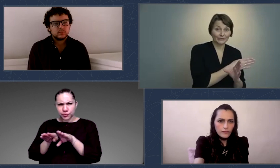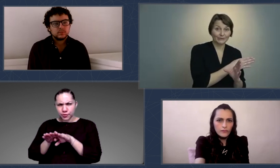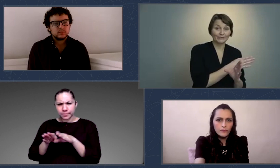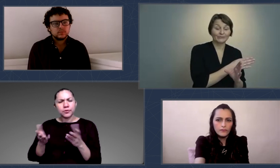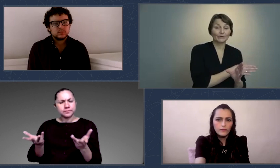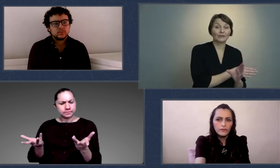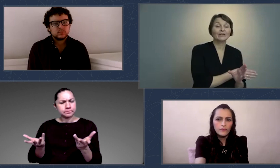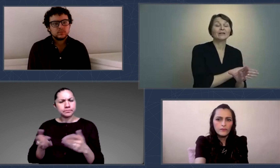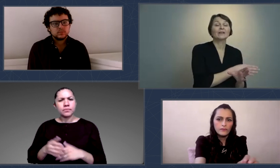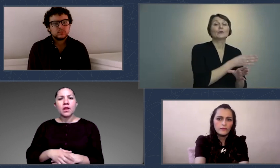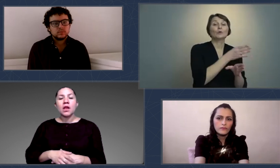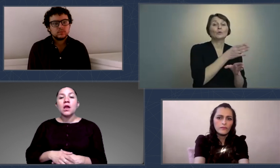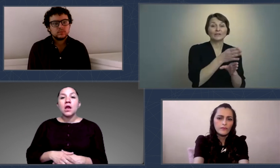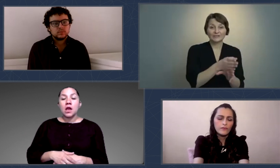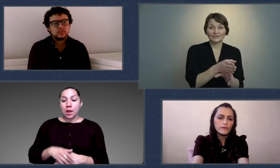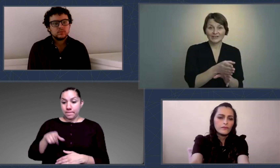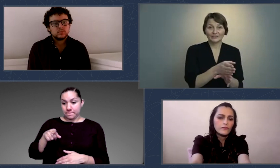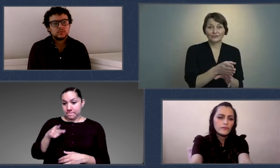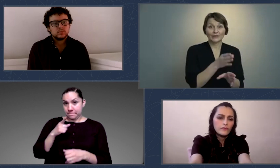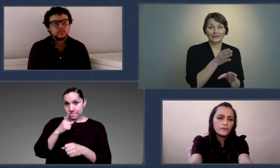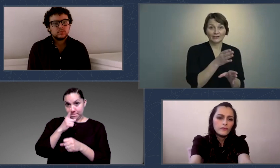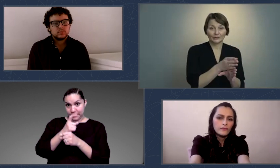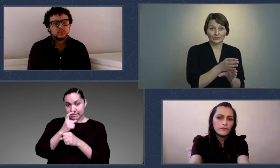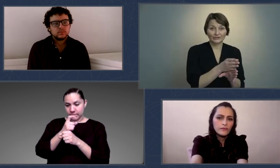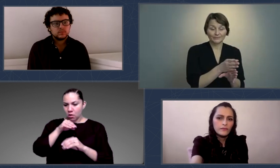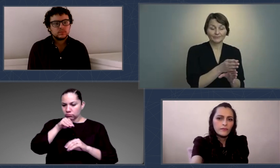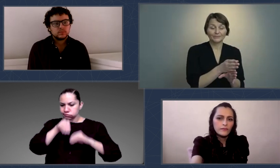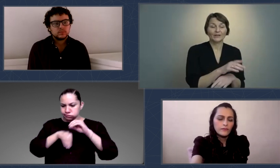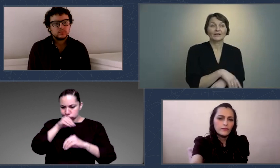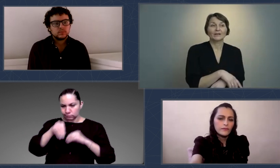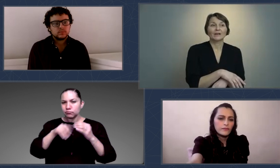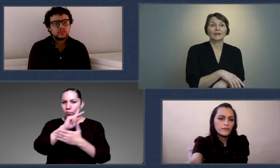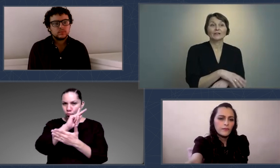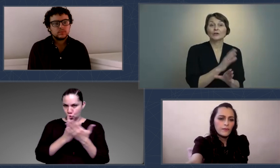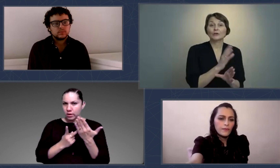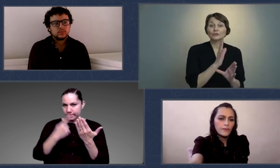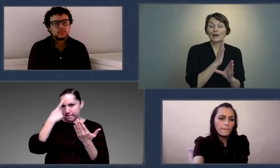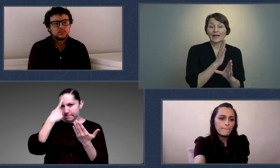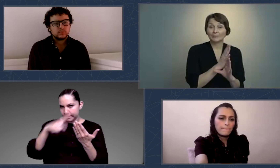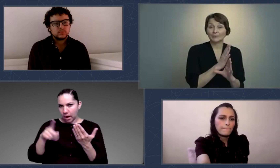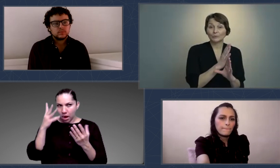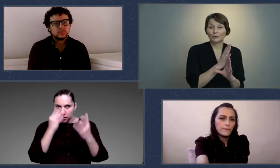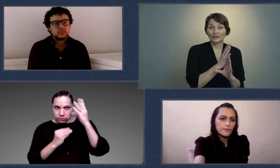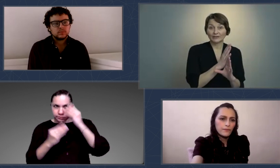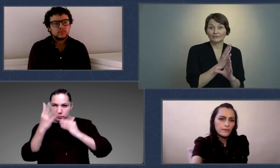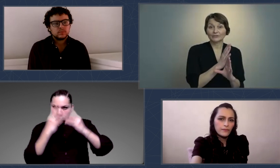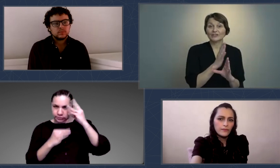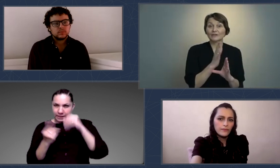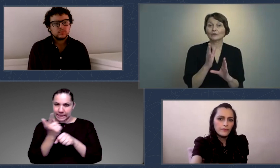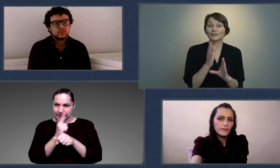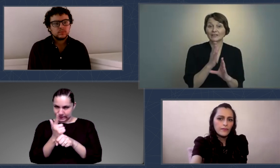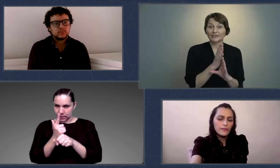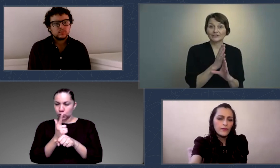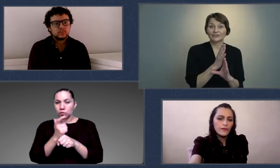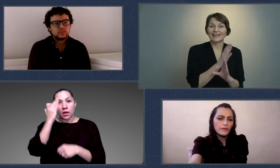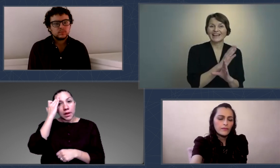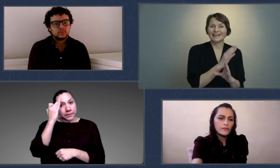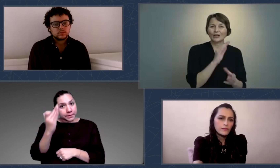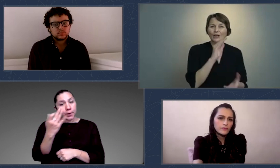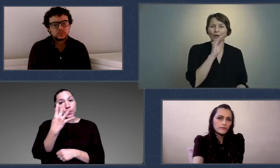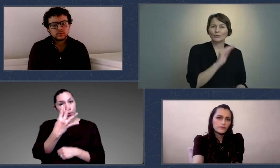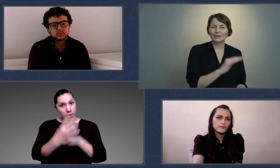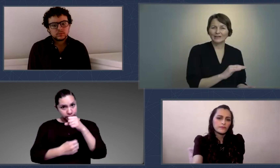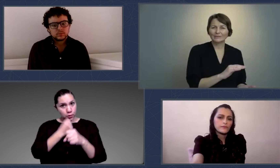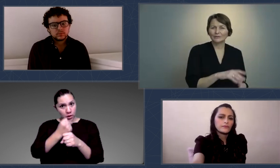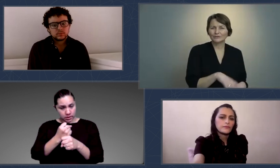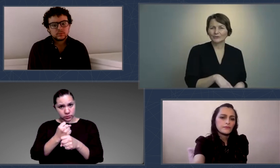que established, se estableció esta licenciatura de 4 años to attend, even y those who didn't have a degree aunque before. no tuvieras So una most of